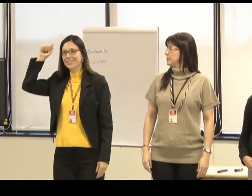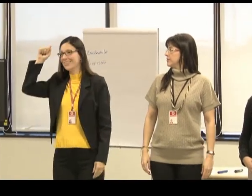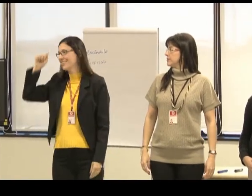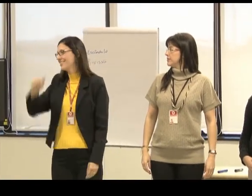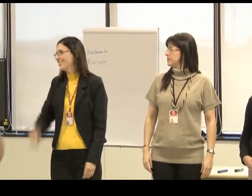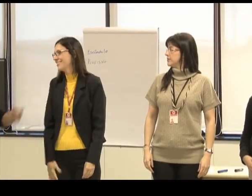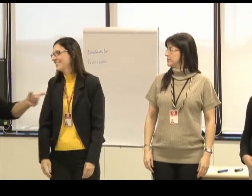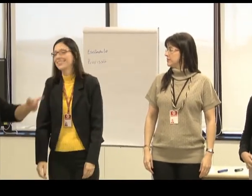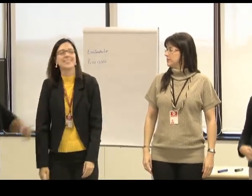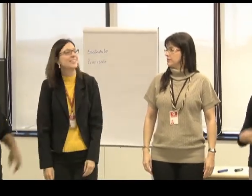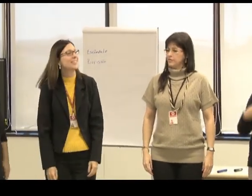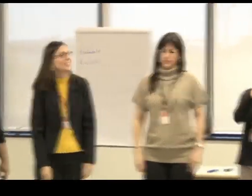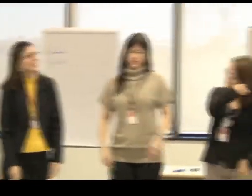Muito bem.